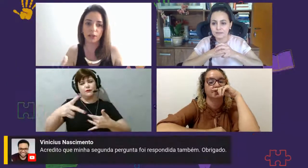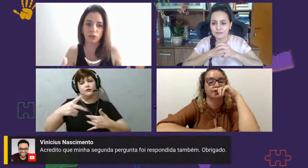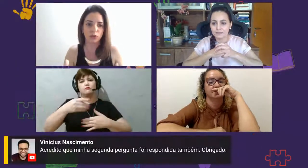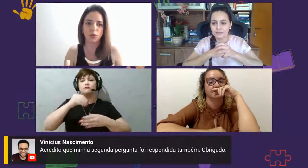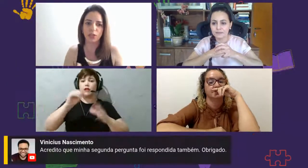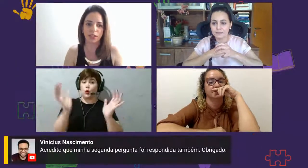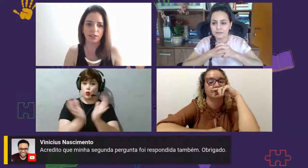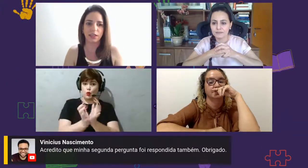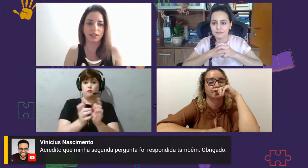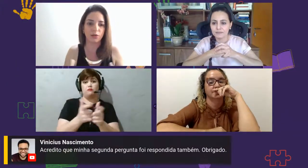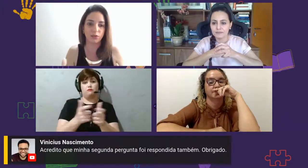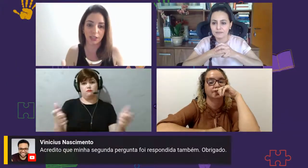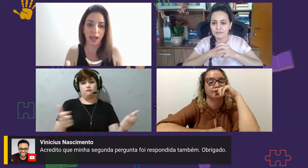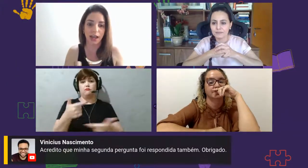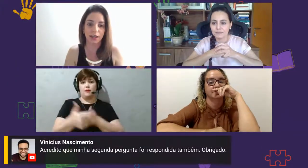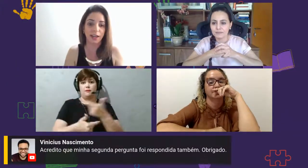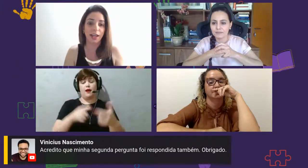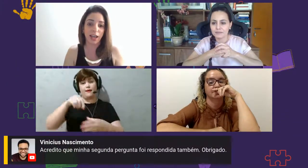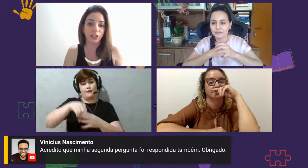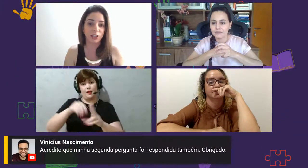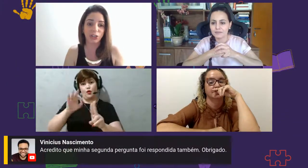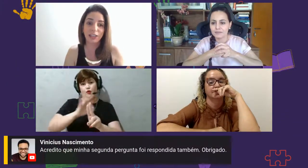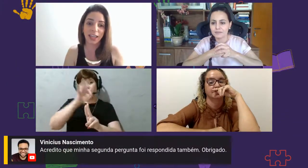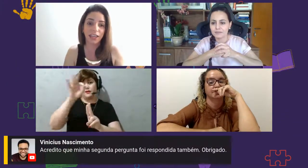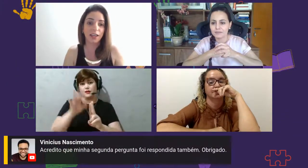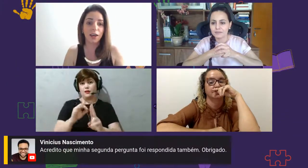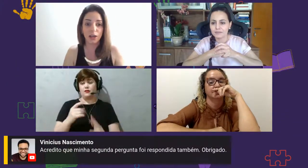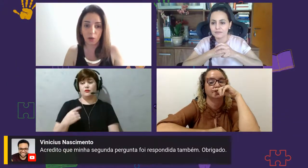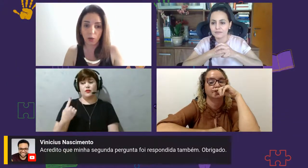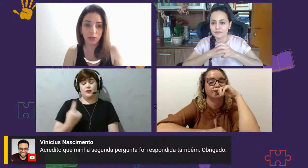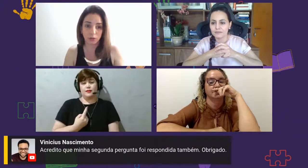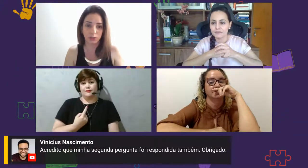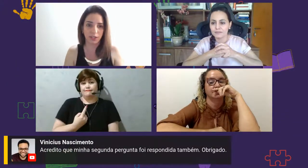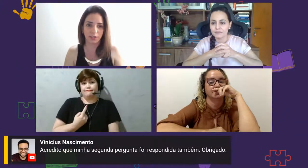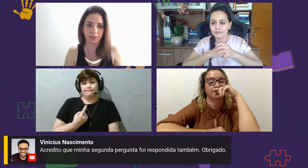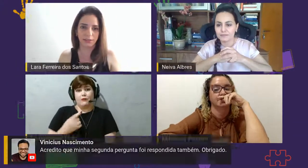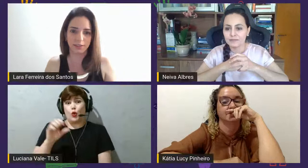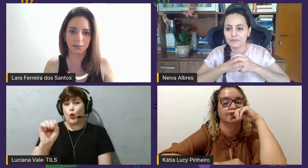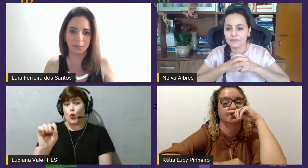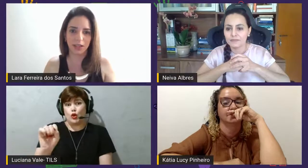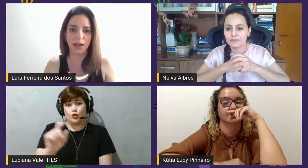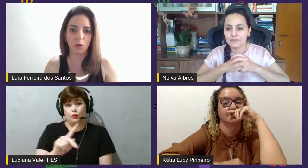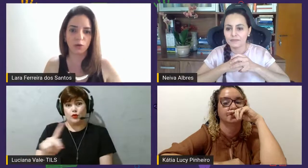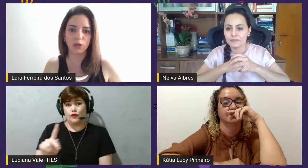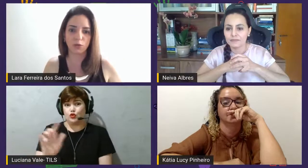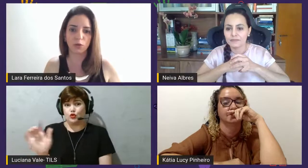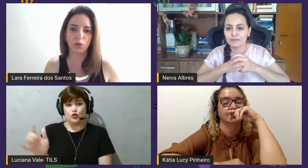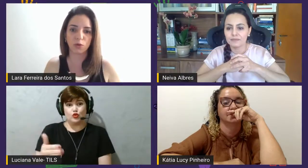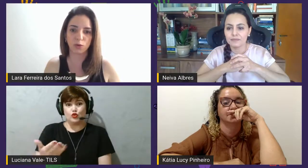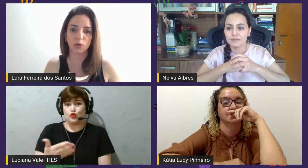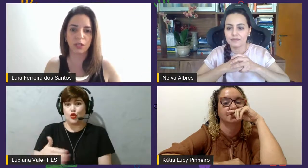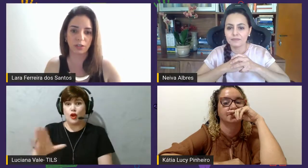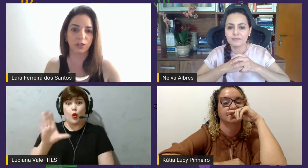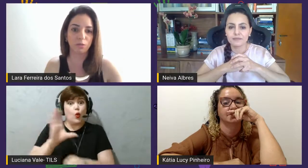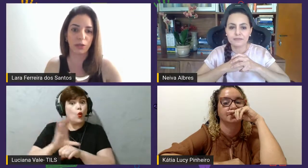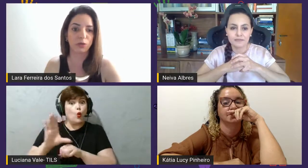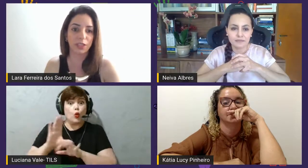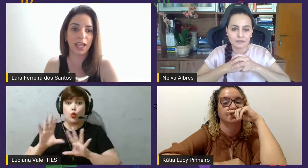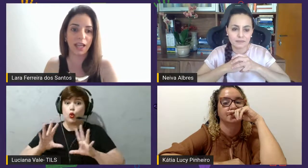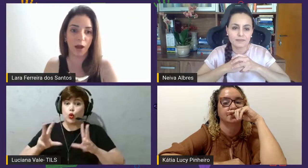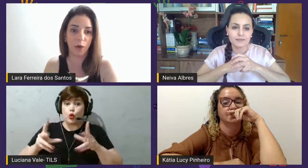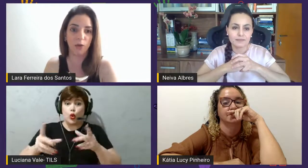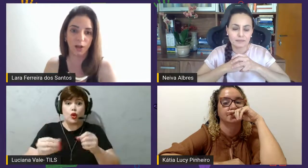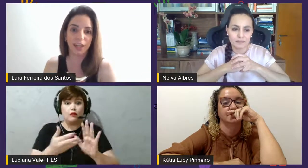grupo grande de docentes. Aqui na UFSCar, a gente tem 8 docentes para dar conta de um curso em